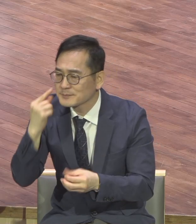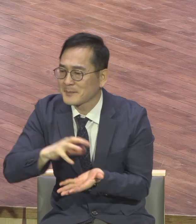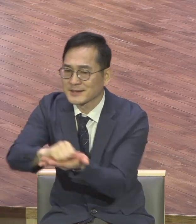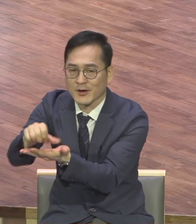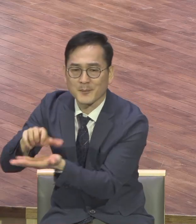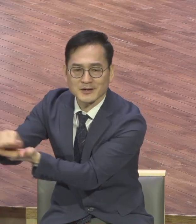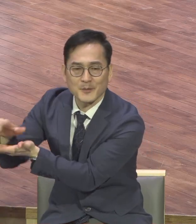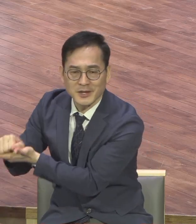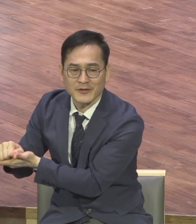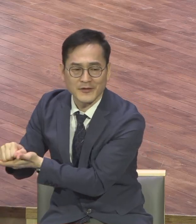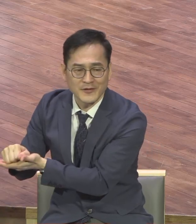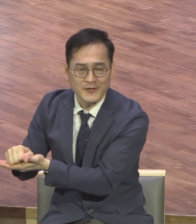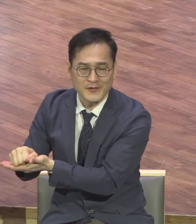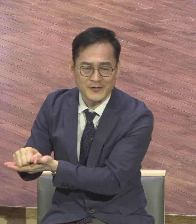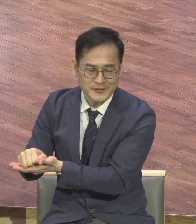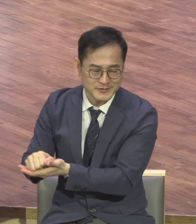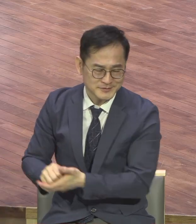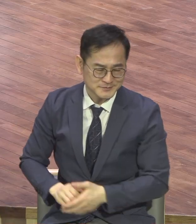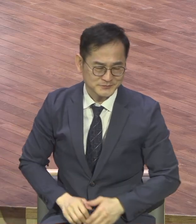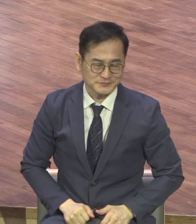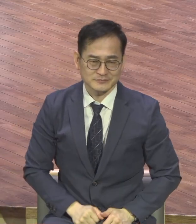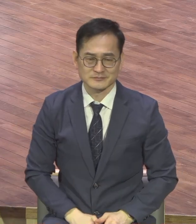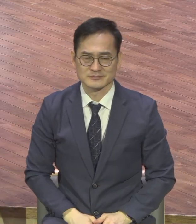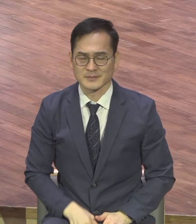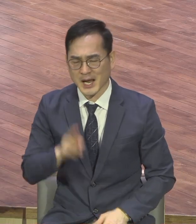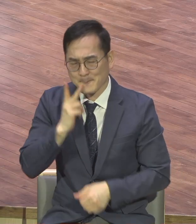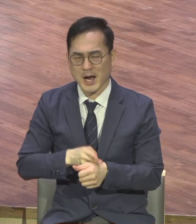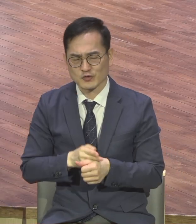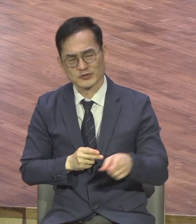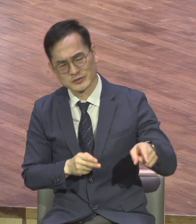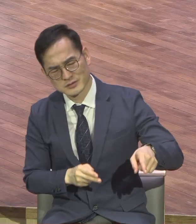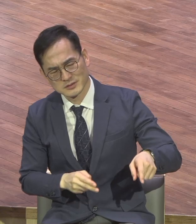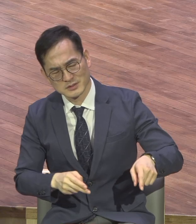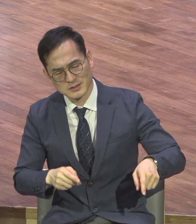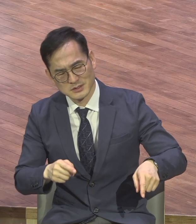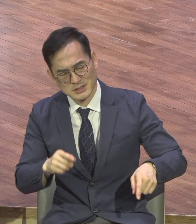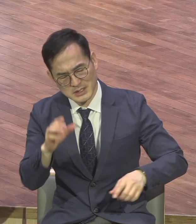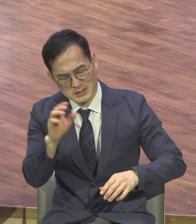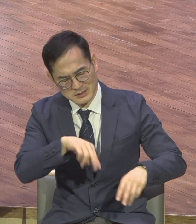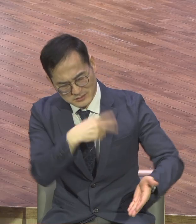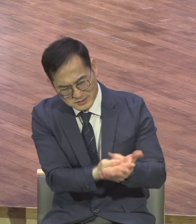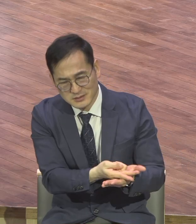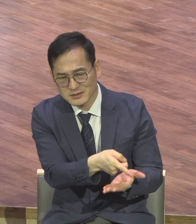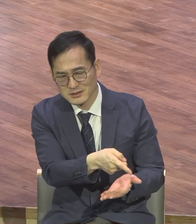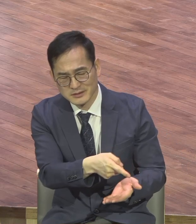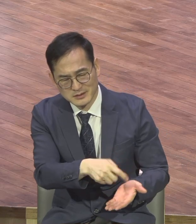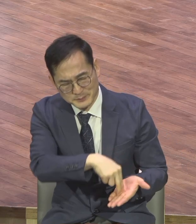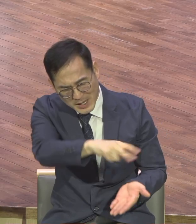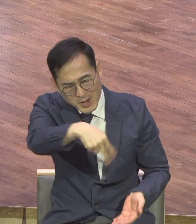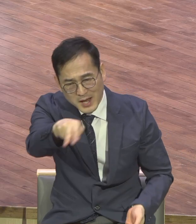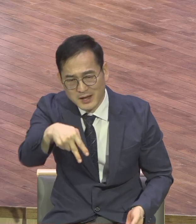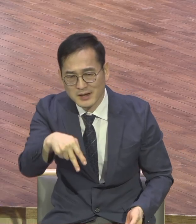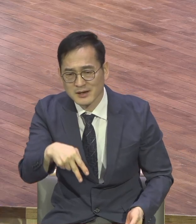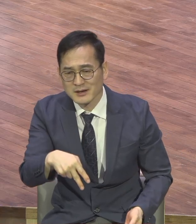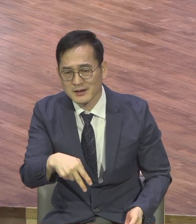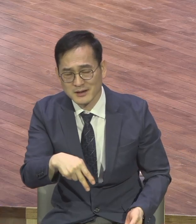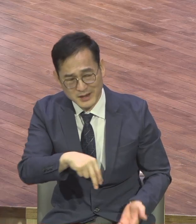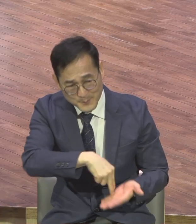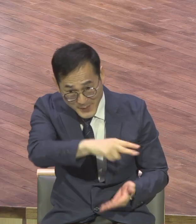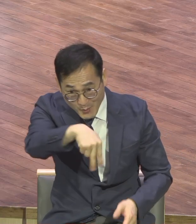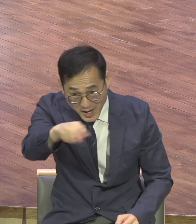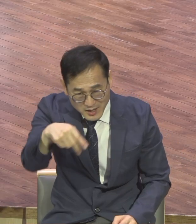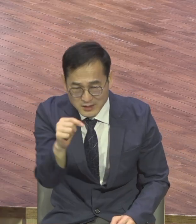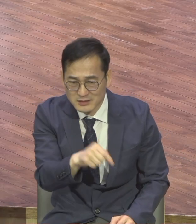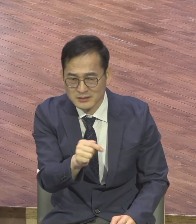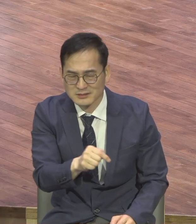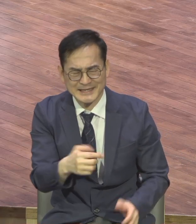충만함이리요. 자, 사도 바울은 자기 동족이 넘어지기까지 실족한 것은 아님을 밝히고 있습니다. 실족이란